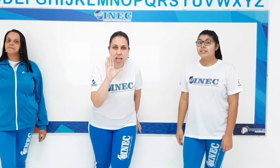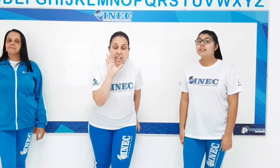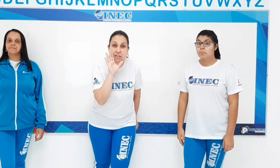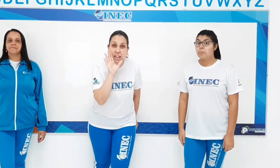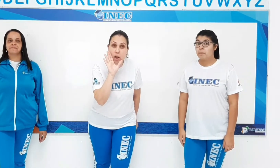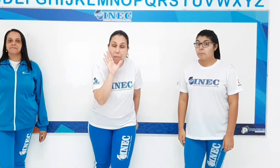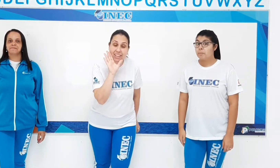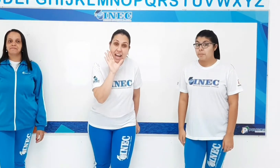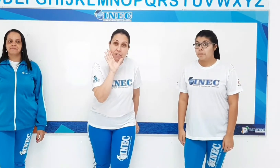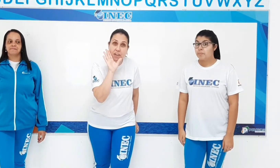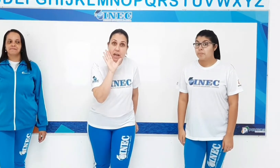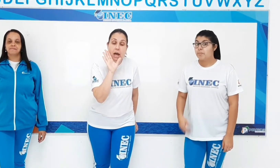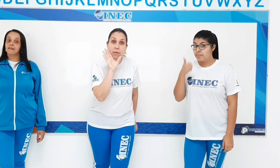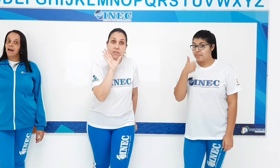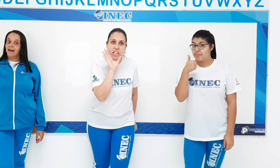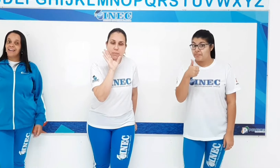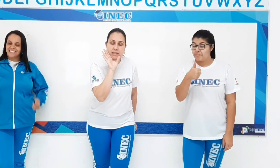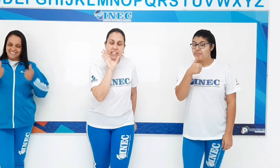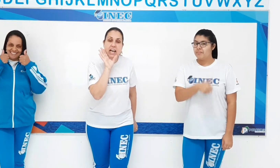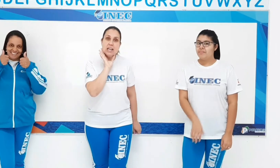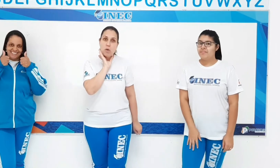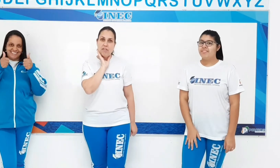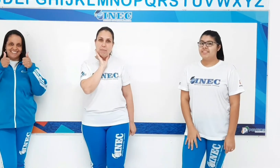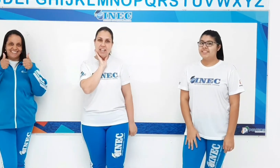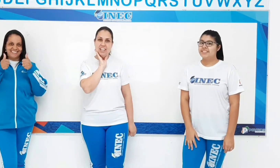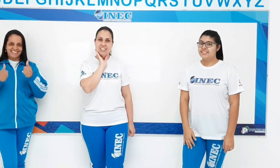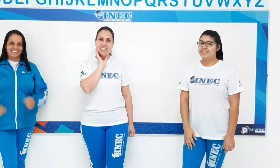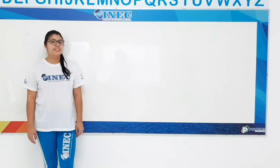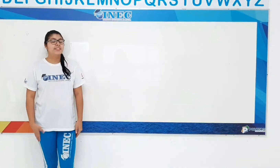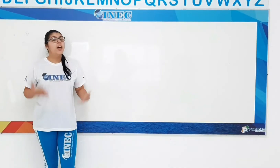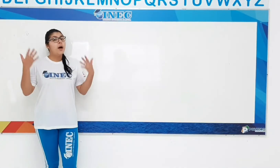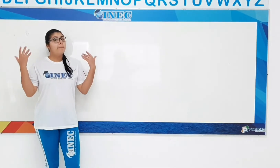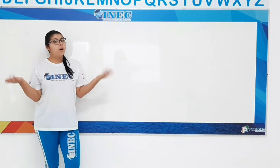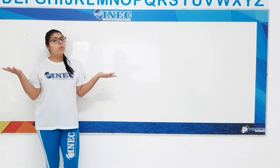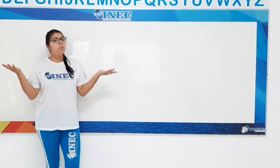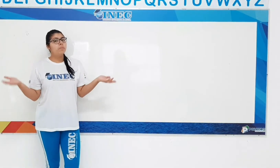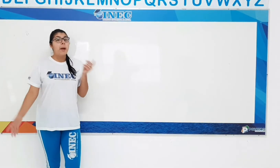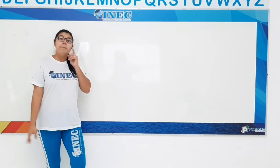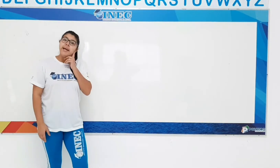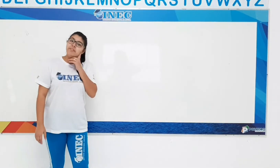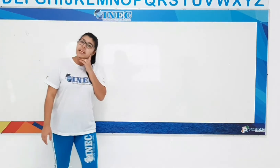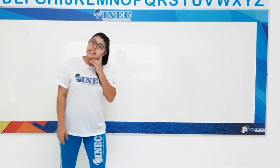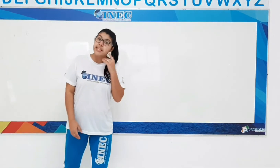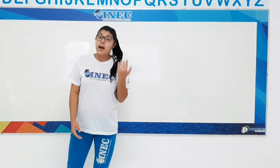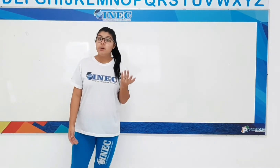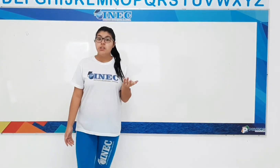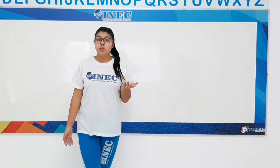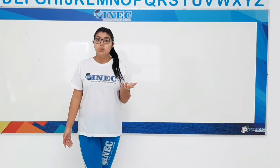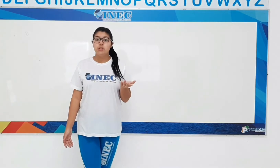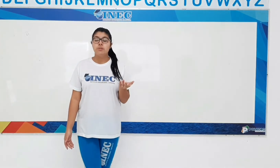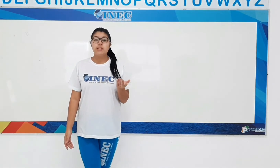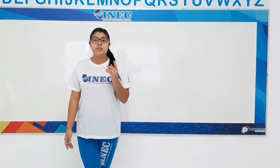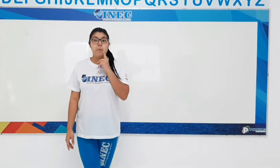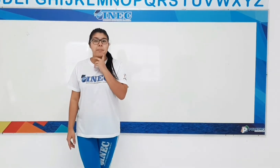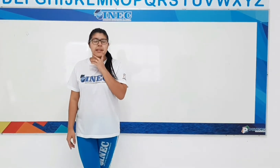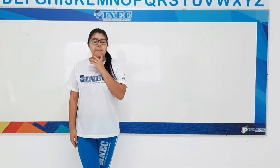esperem aí que vai ter uma tarefinha para vocês pesquisarem com a família. Bom, para finalizar a aula de